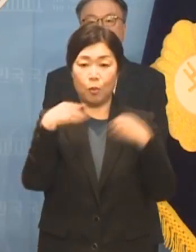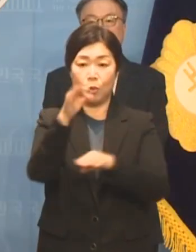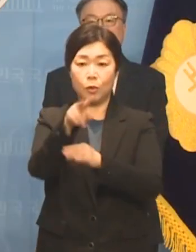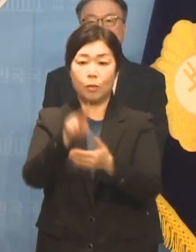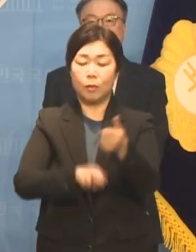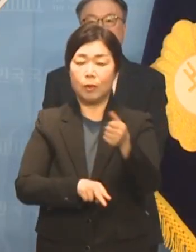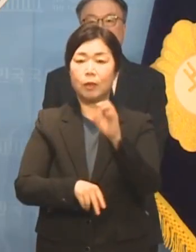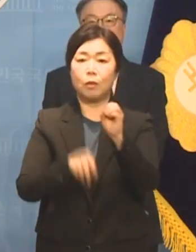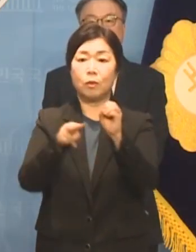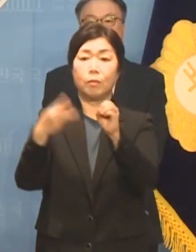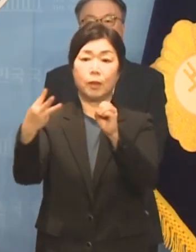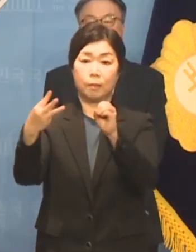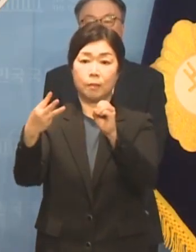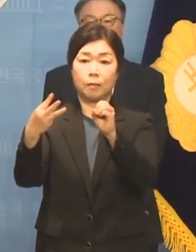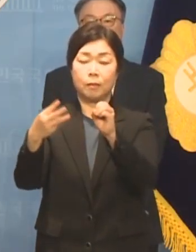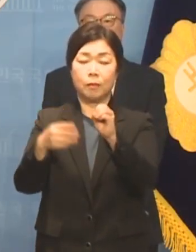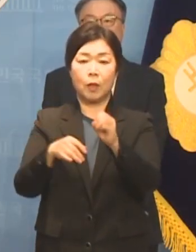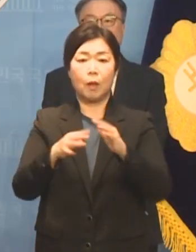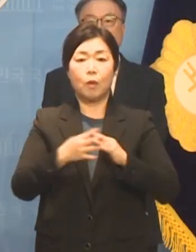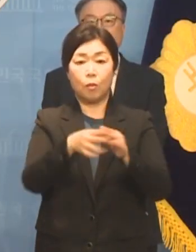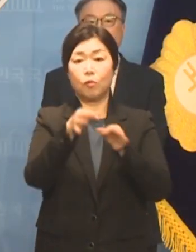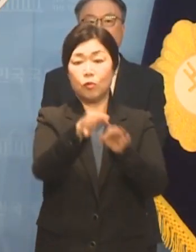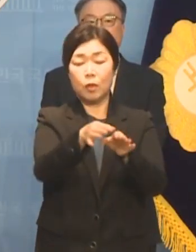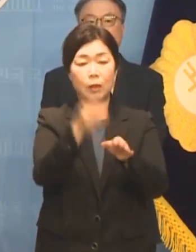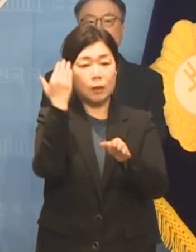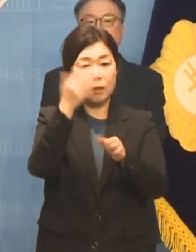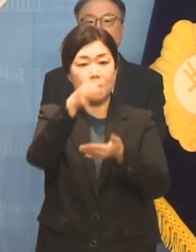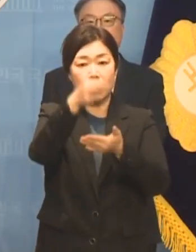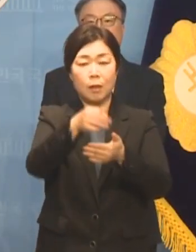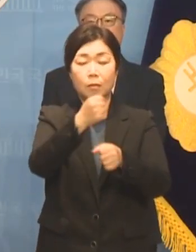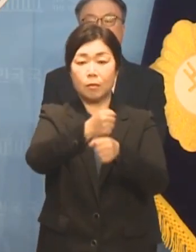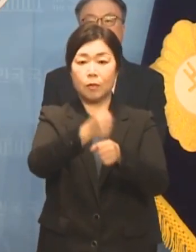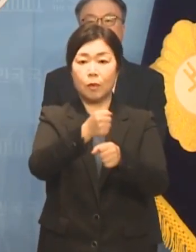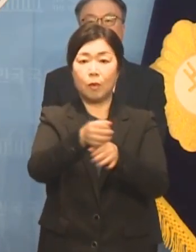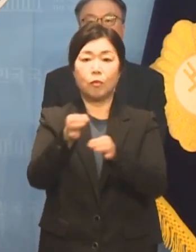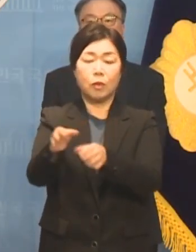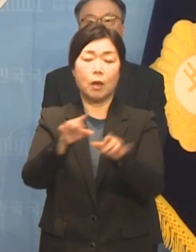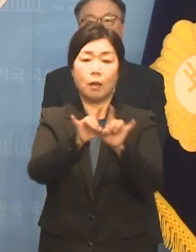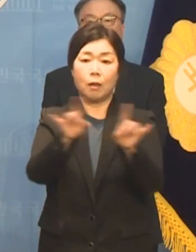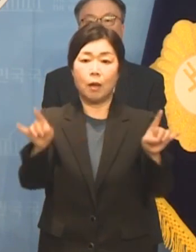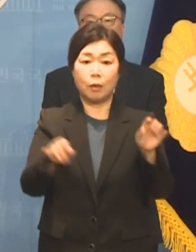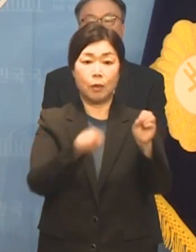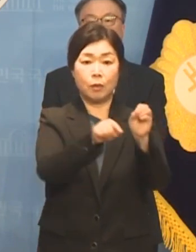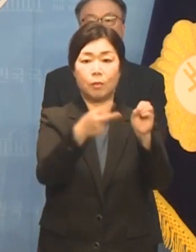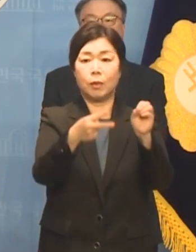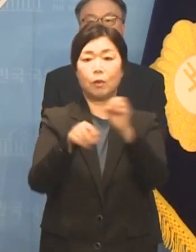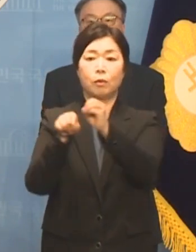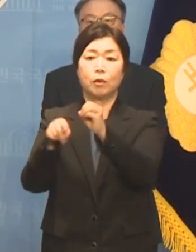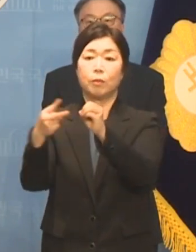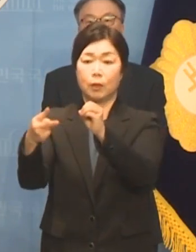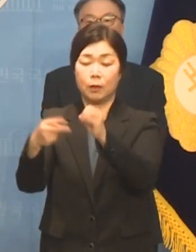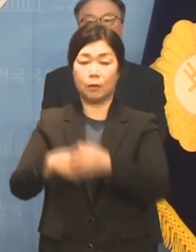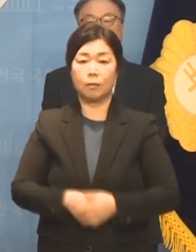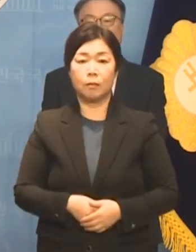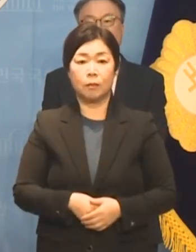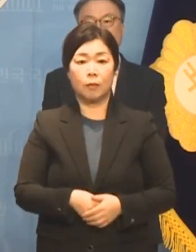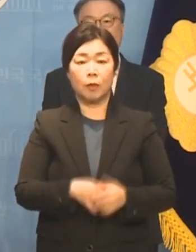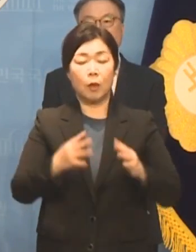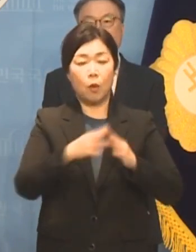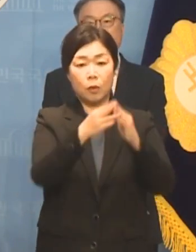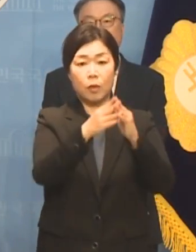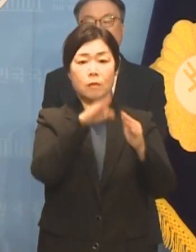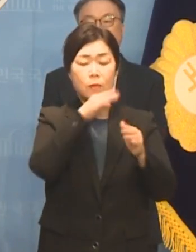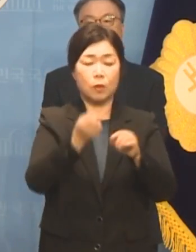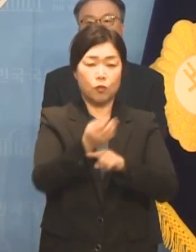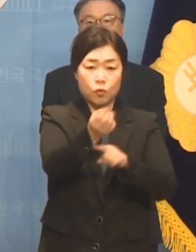소비 0.3, 설비 투자, 지식자산 생산물 투자 각각 0.2, 건설 투자와